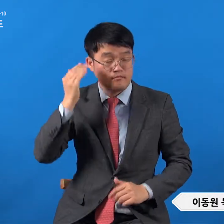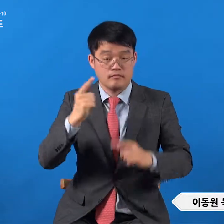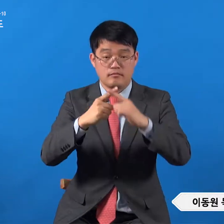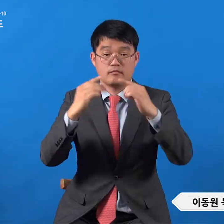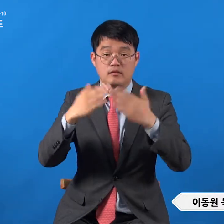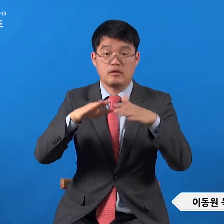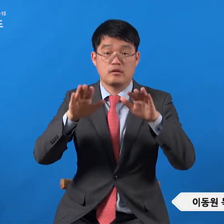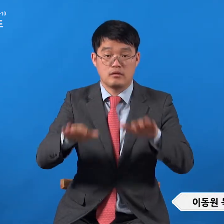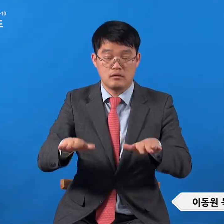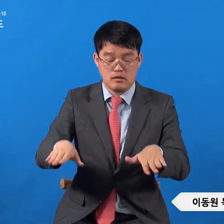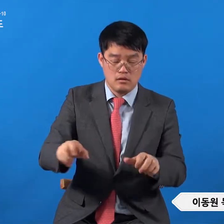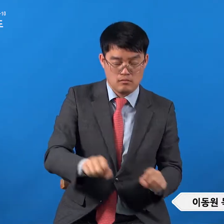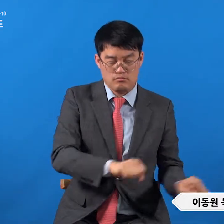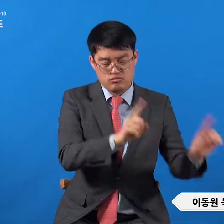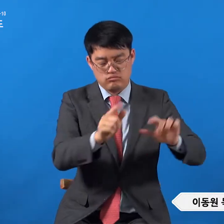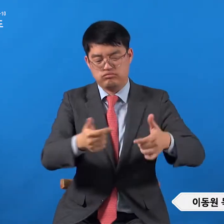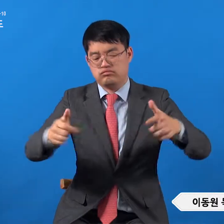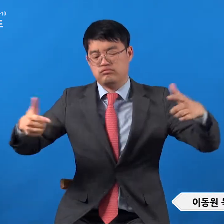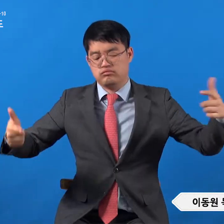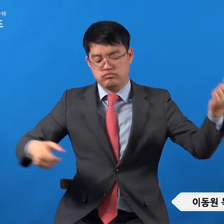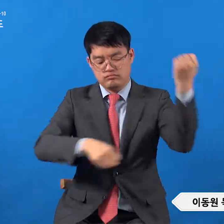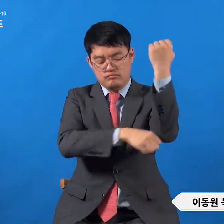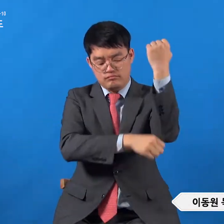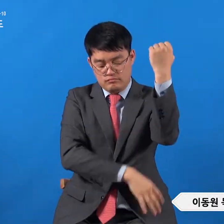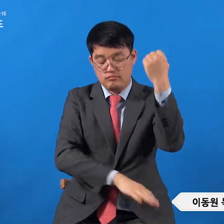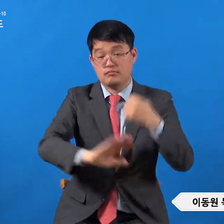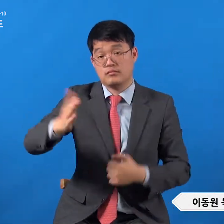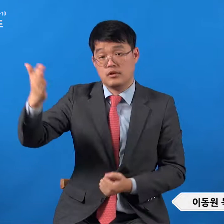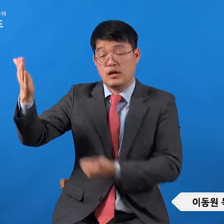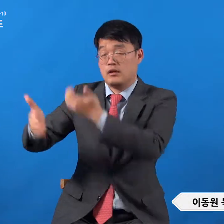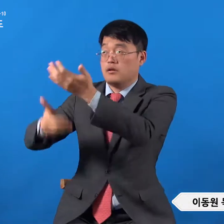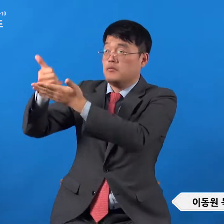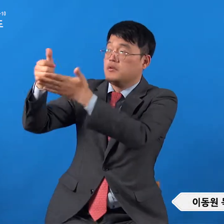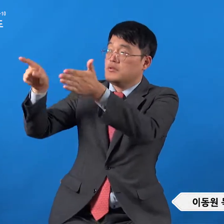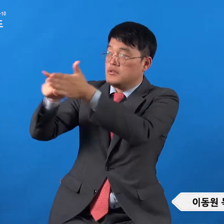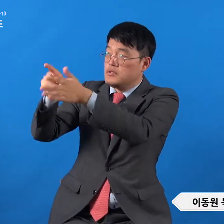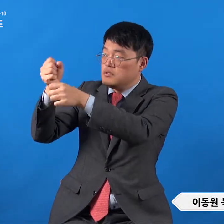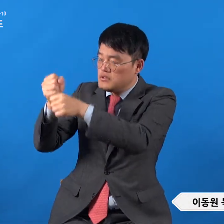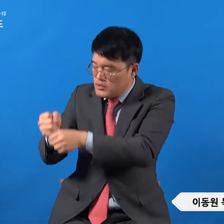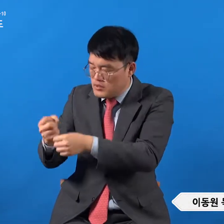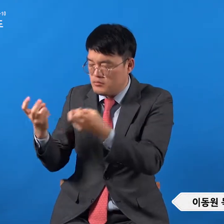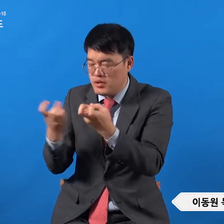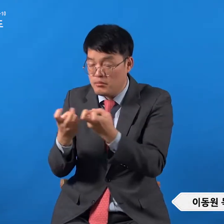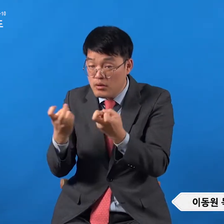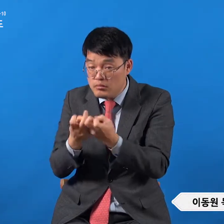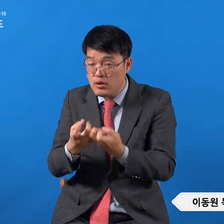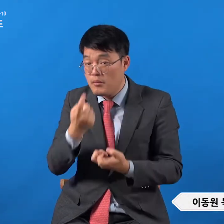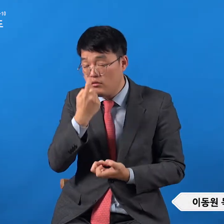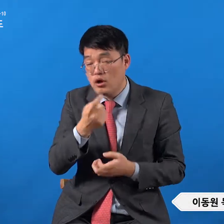한국교회의 오늘날 부흥의 기초가 된 것입니다. 하나님을 의지하는 것을 배웠어요. 그 어두운 밤에.